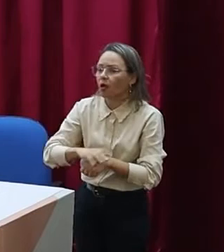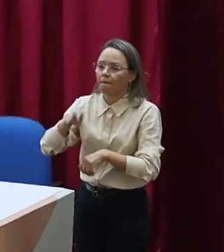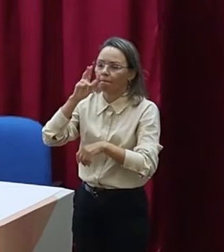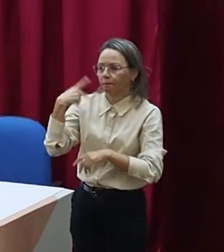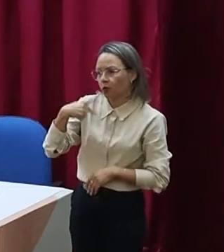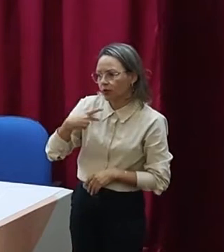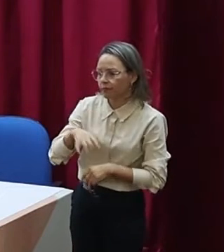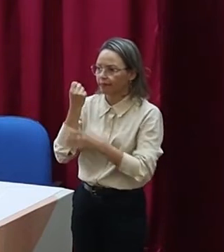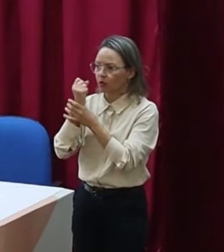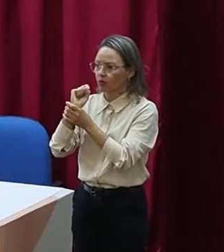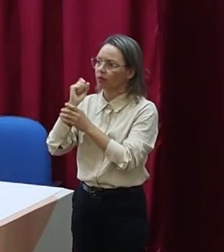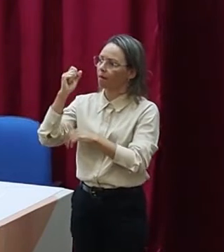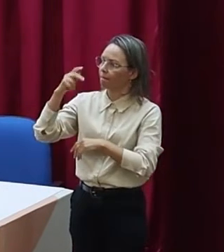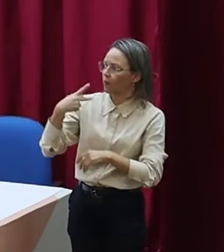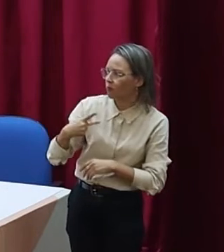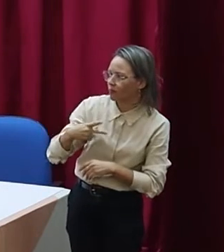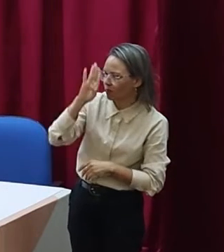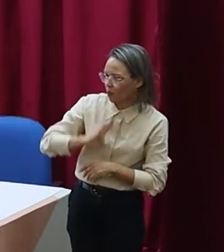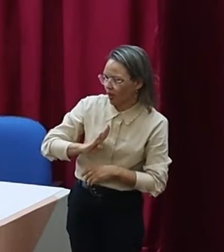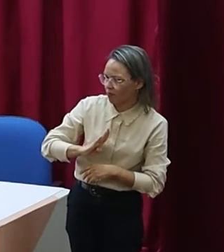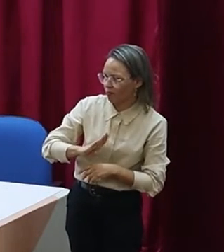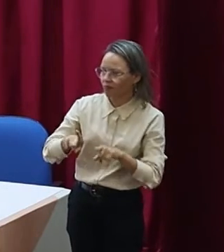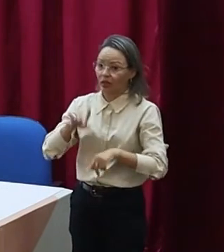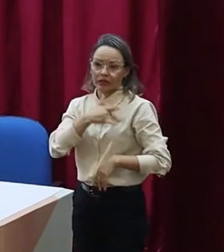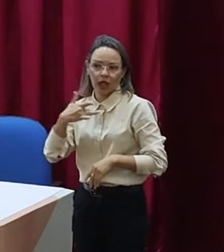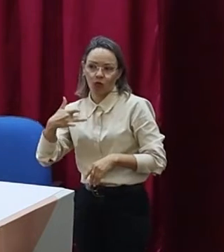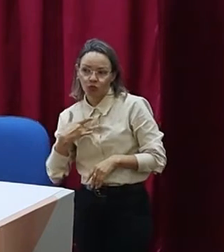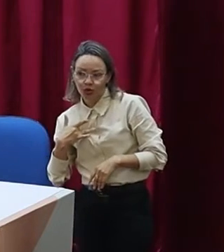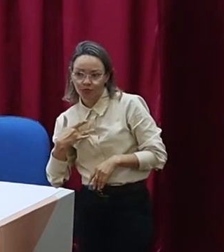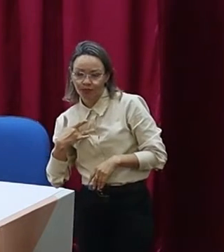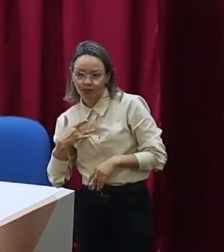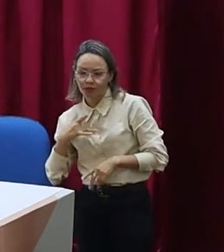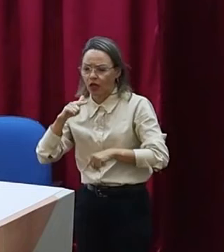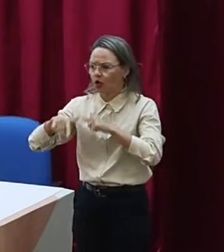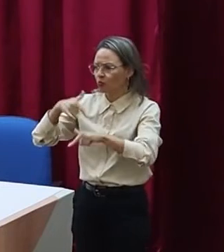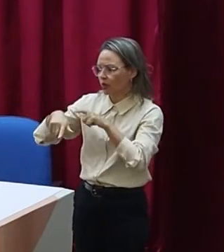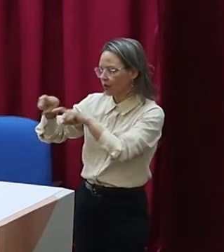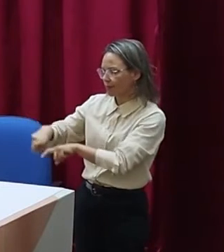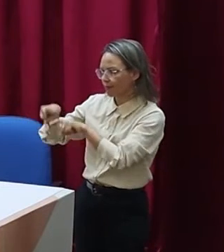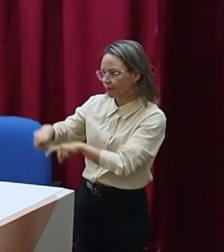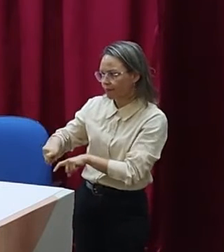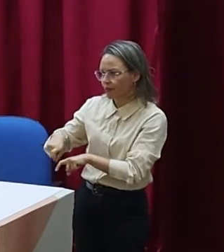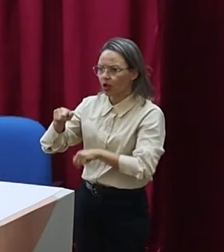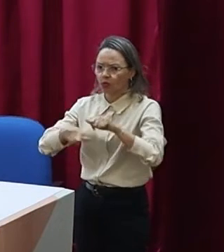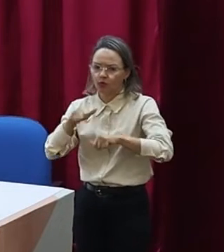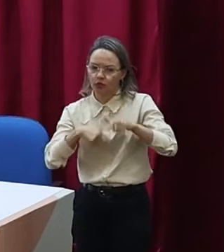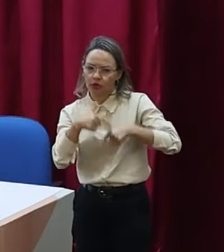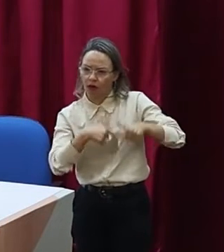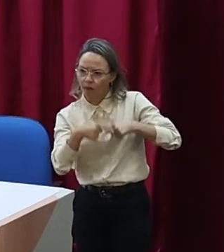pública. Exemplo, política de saúde pública, políticas de reforma agrária, políticas de trabalho e